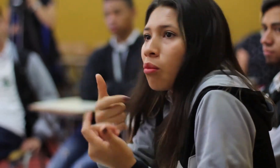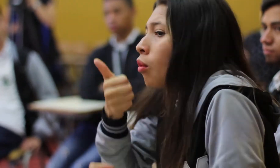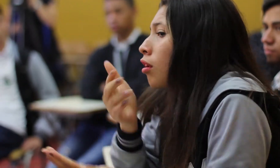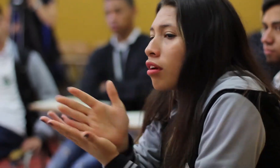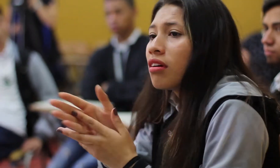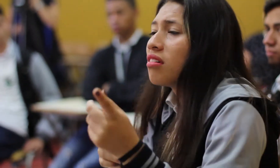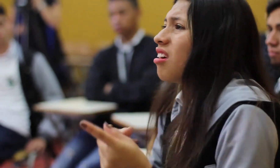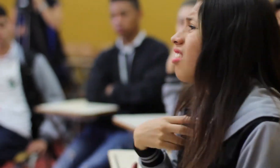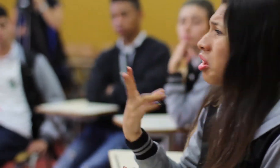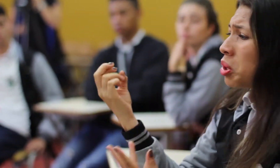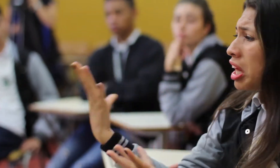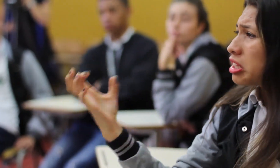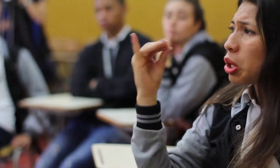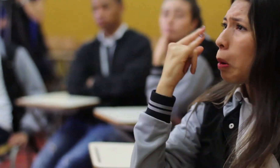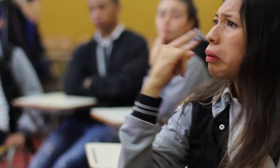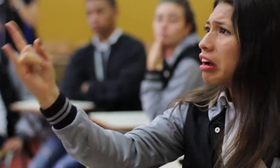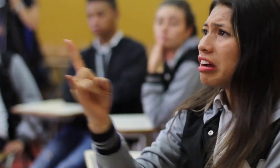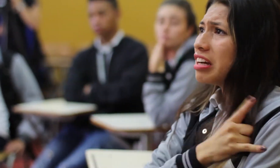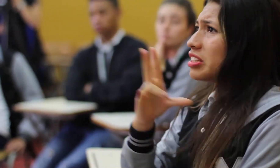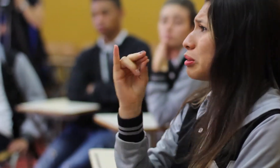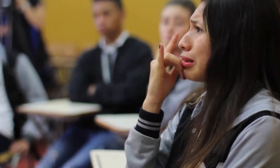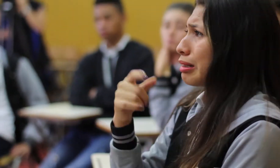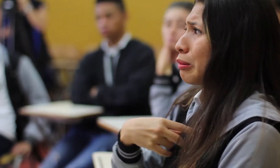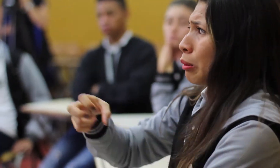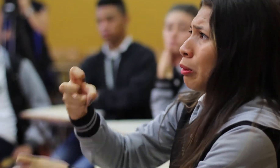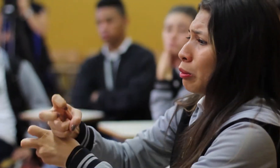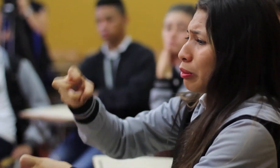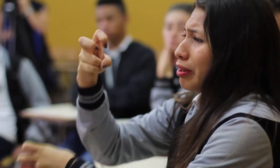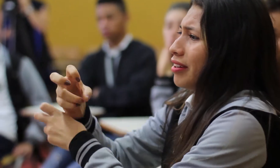pero no nos interesan las carreras que nos ofrecen.